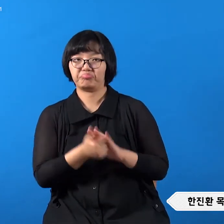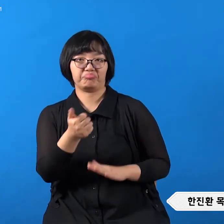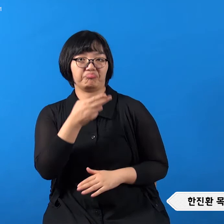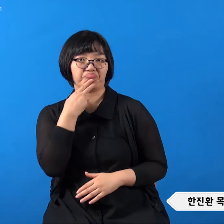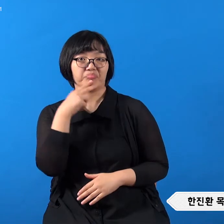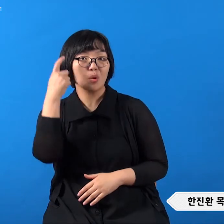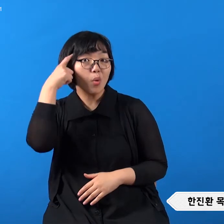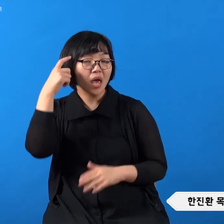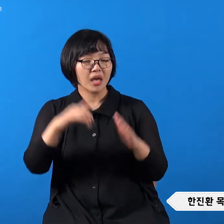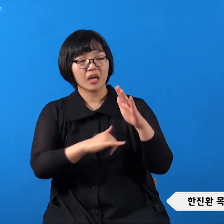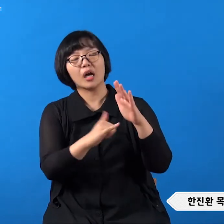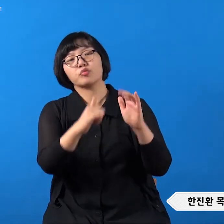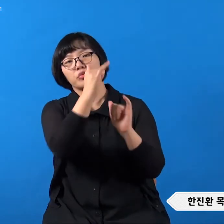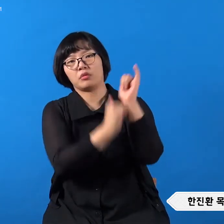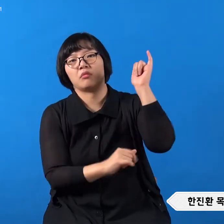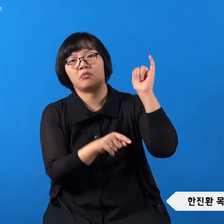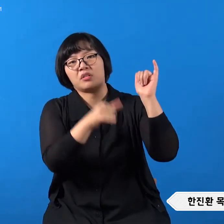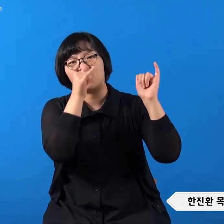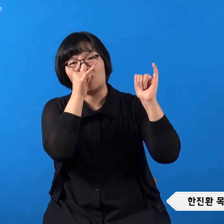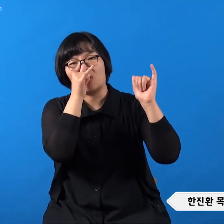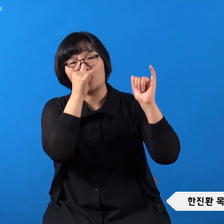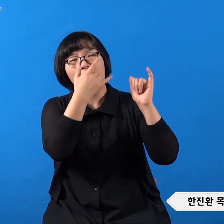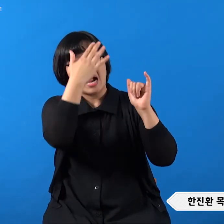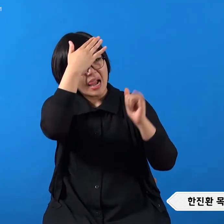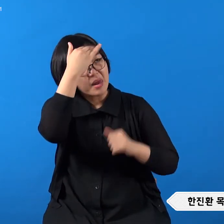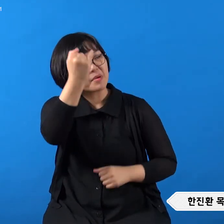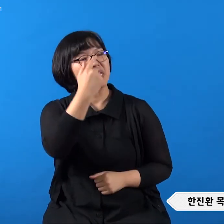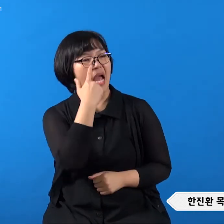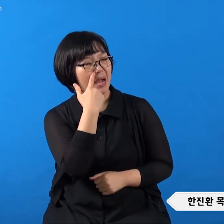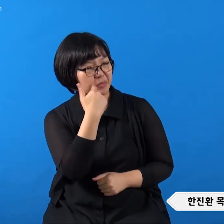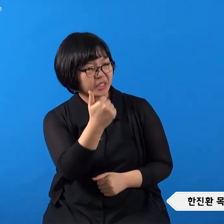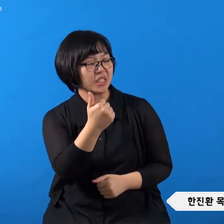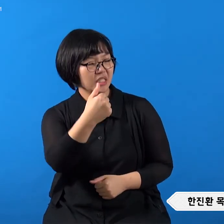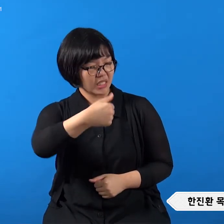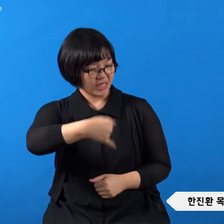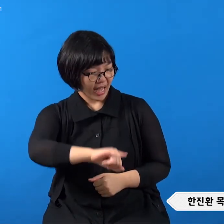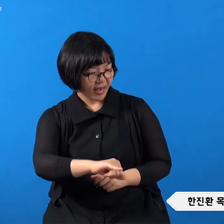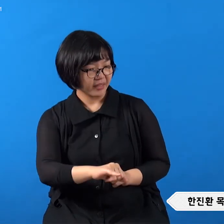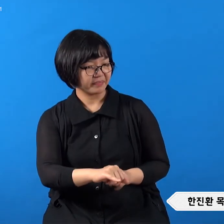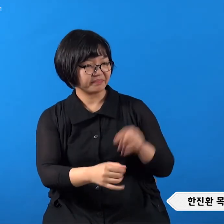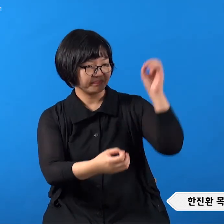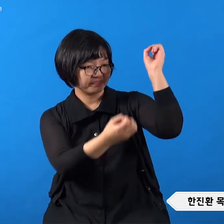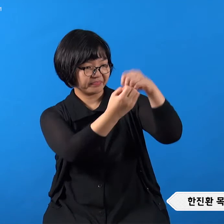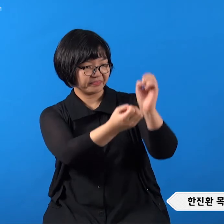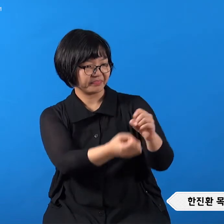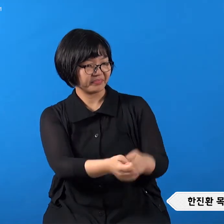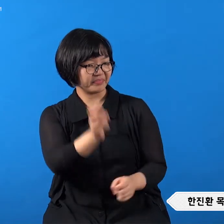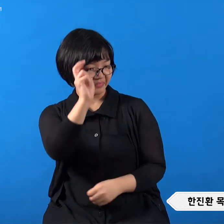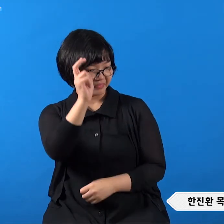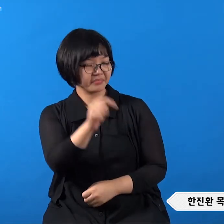할머니도 그랬고 아버지도 그랬고 그 운명의 굴레를 어떻게 벗어날 수가 있겠습니까?